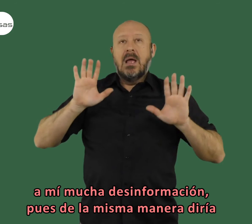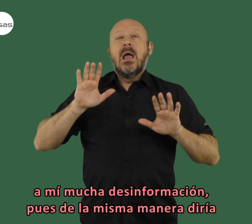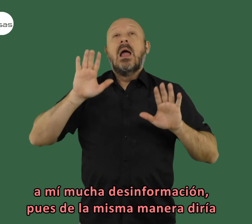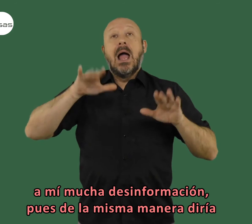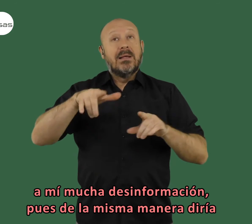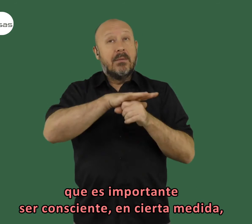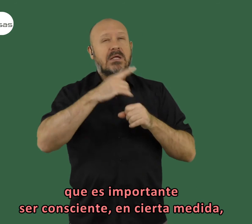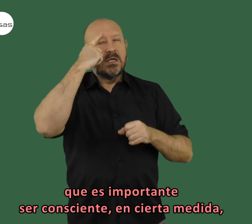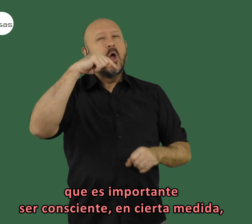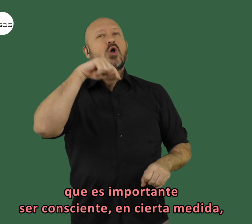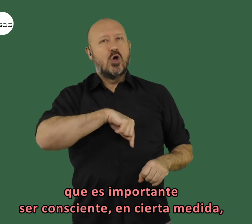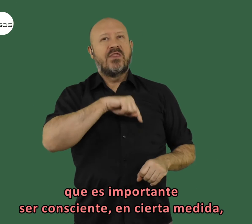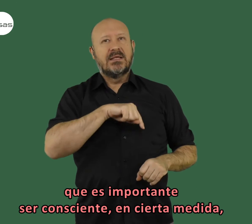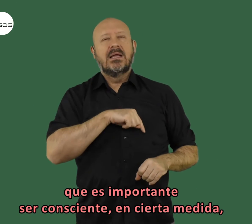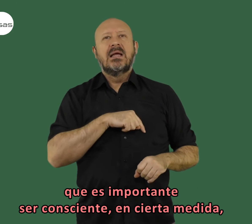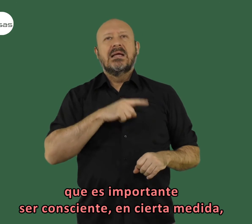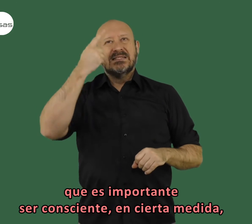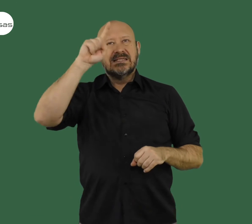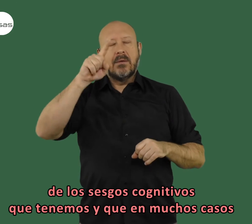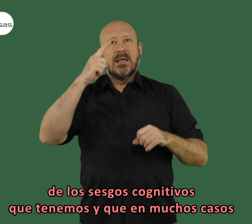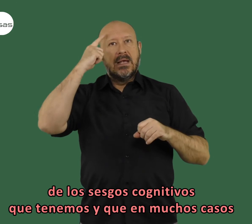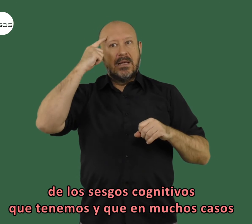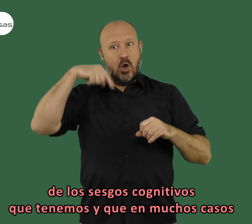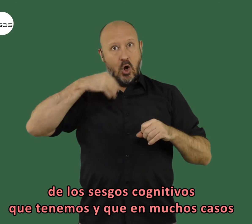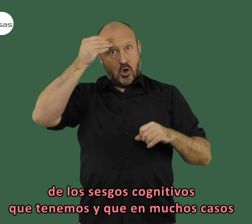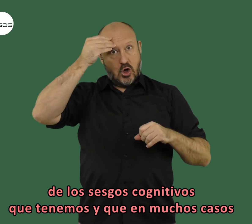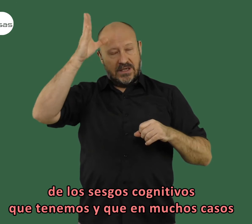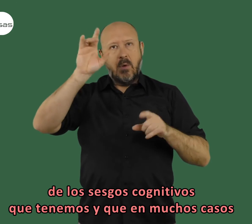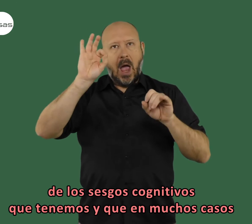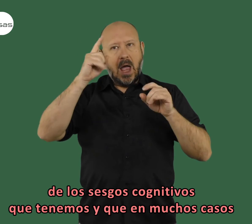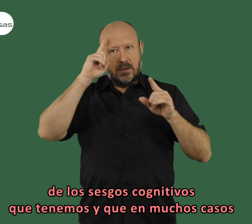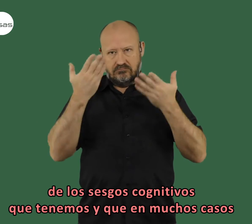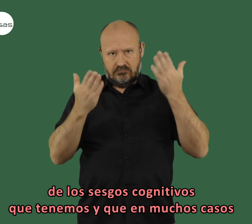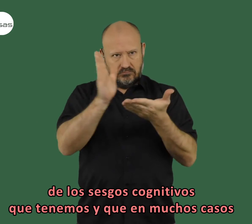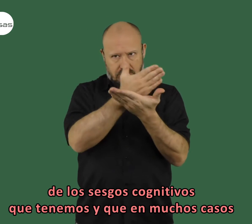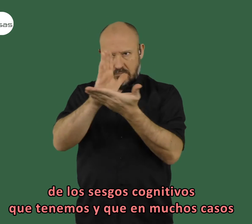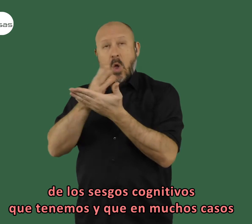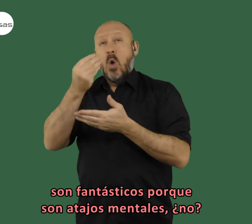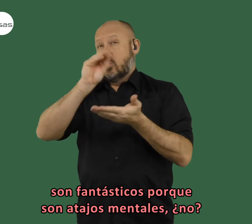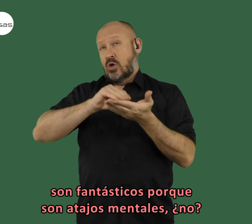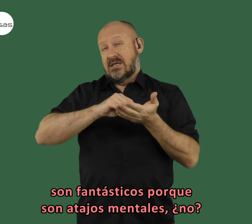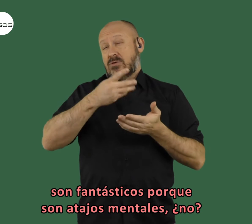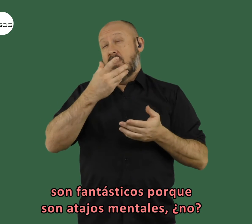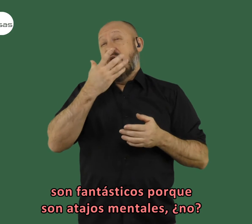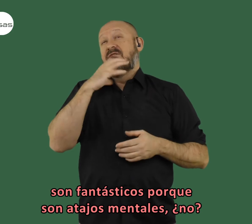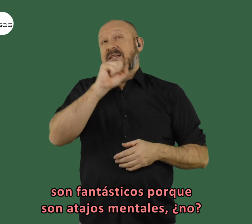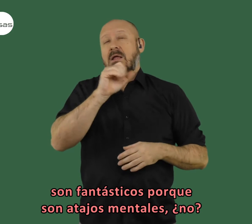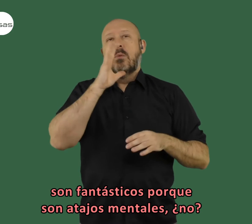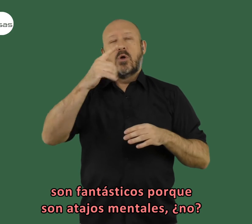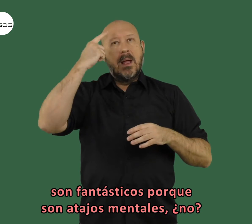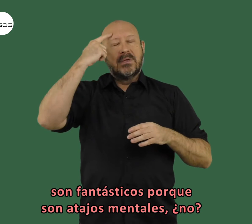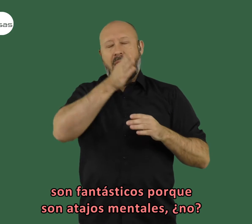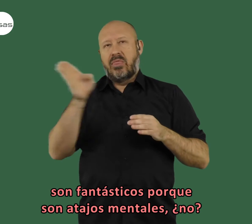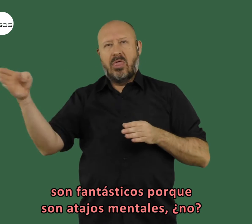pues de la misma manera diría que es importante ser consciente en cierta medida de los sesgos cognitivos que tenemos, y que en muchos casos son fantásticos porque